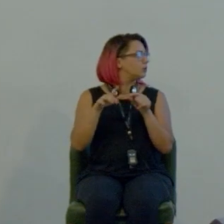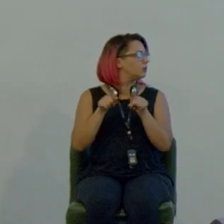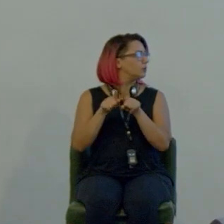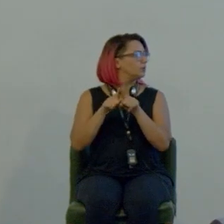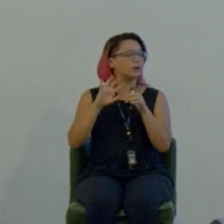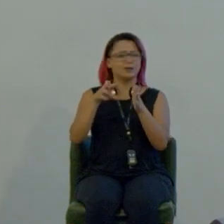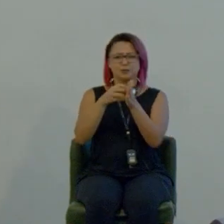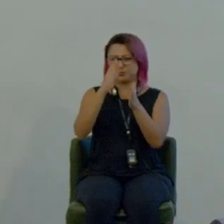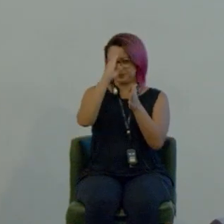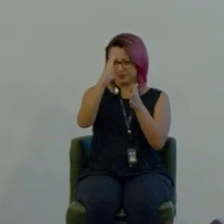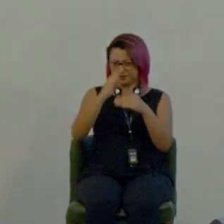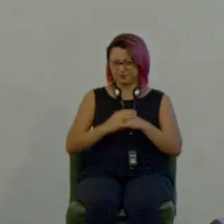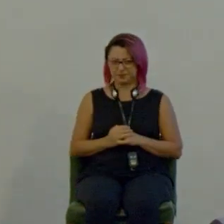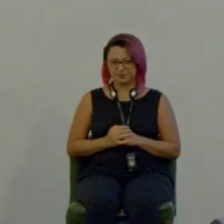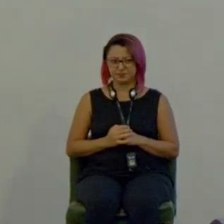região amazônica.